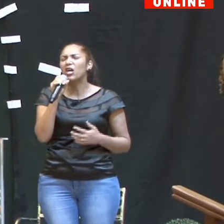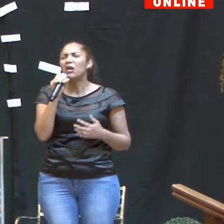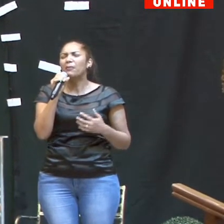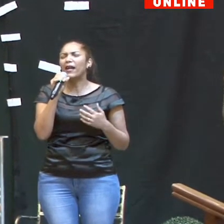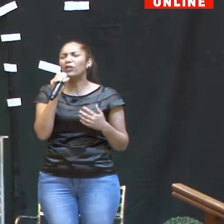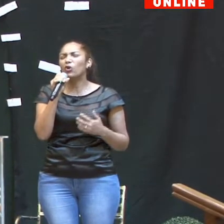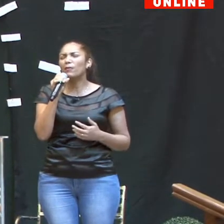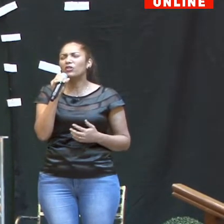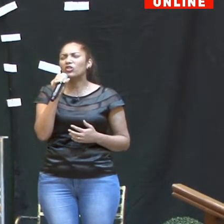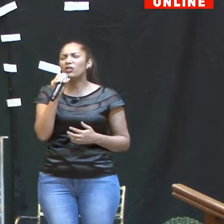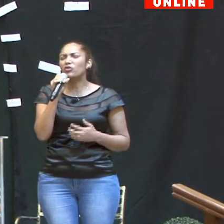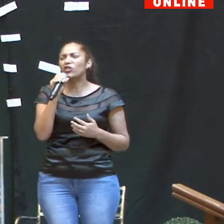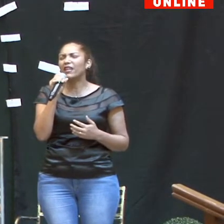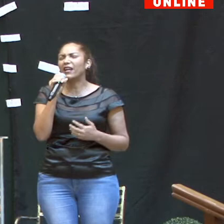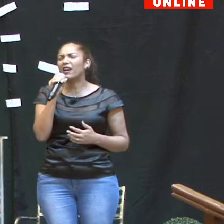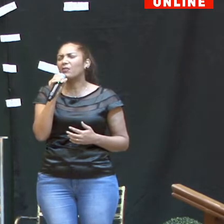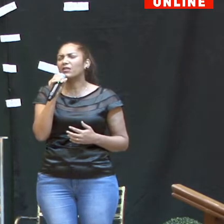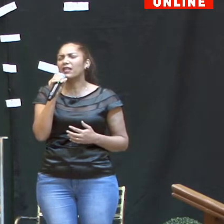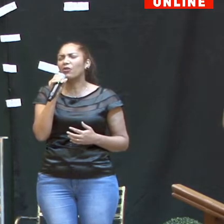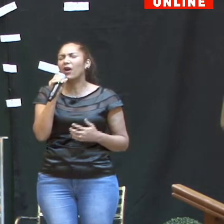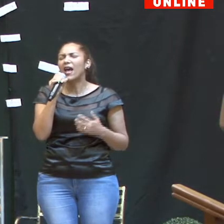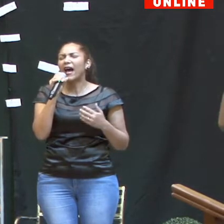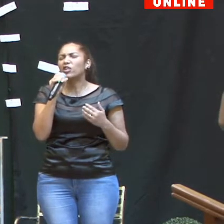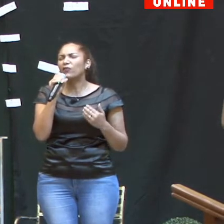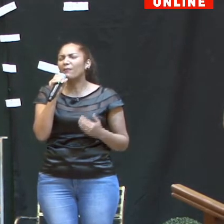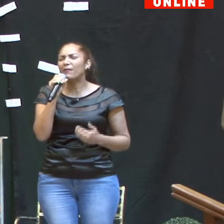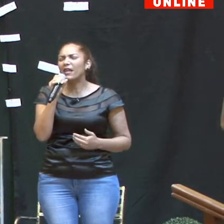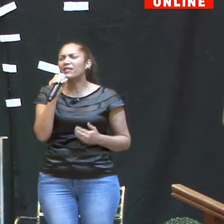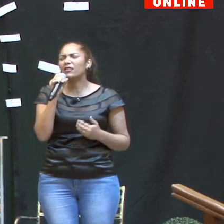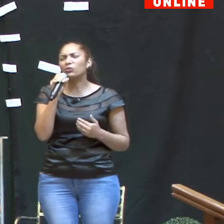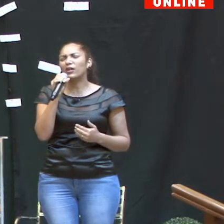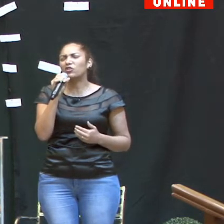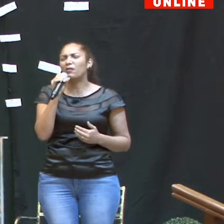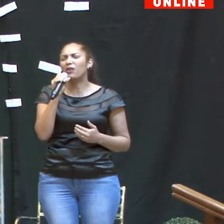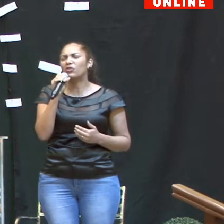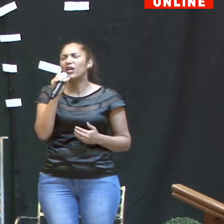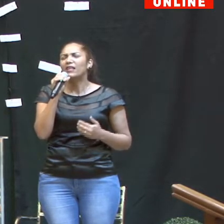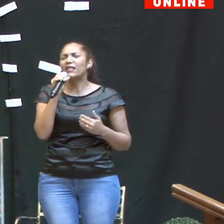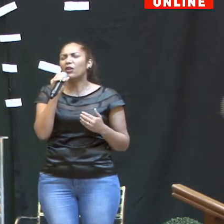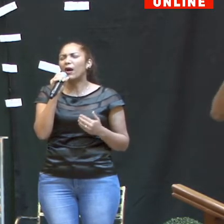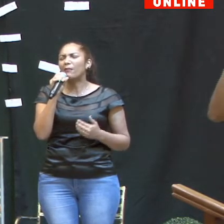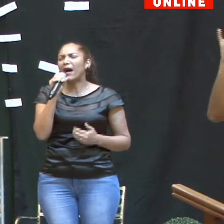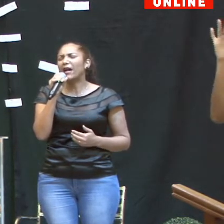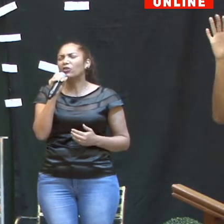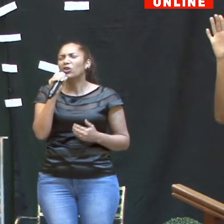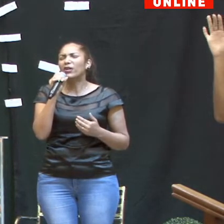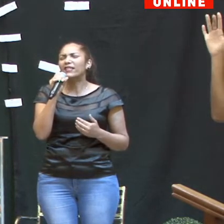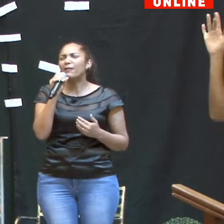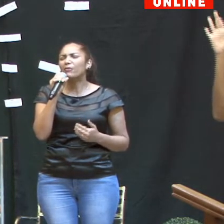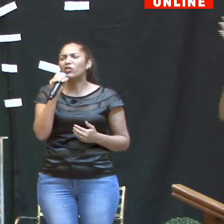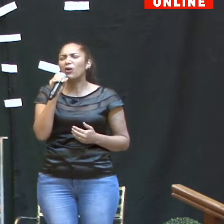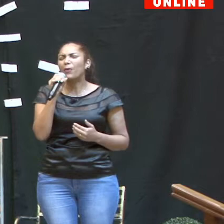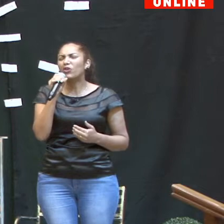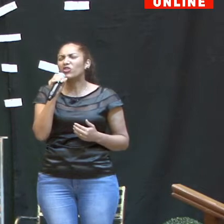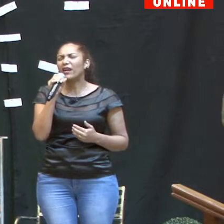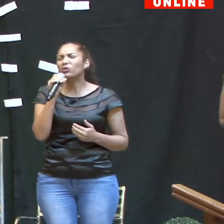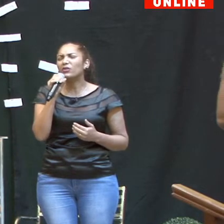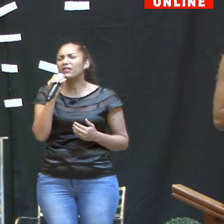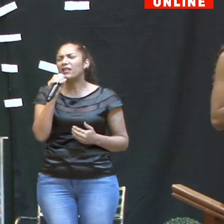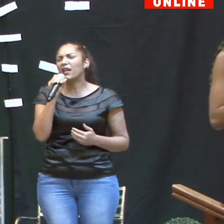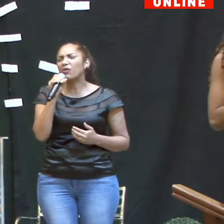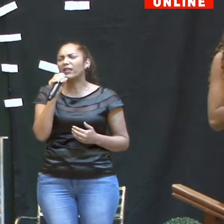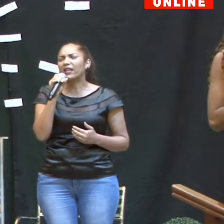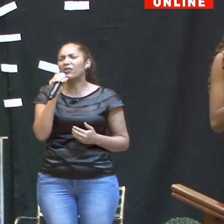Deus. Pai, em nome de Jesus te entregamos, Senhor, as famílias em tuas mãos. Senhor amado, nós sabemos que é um